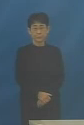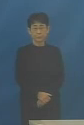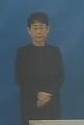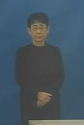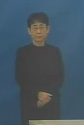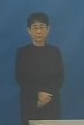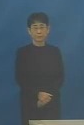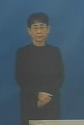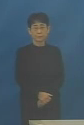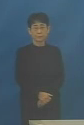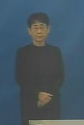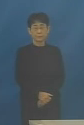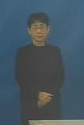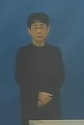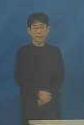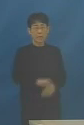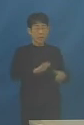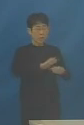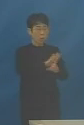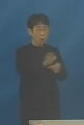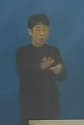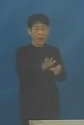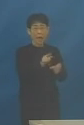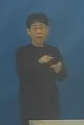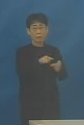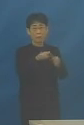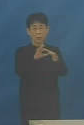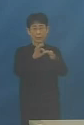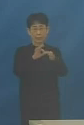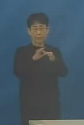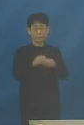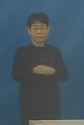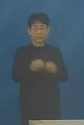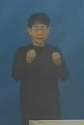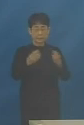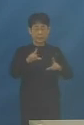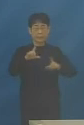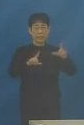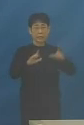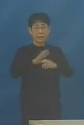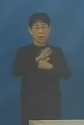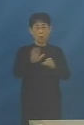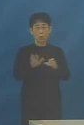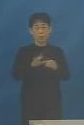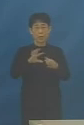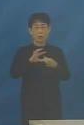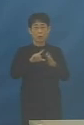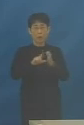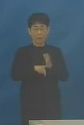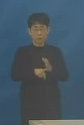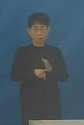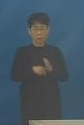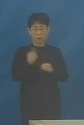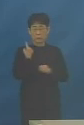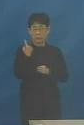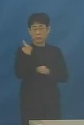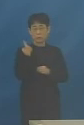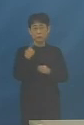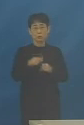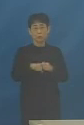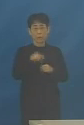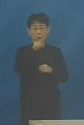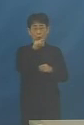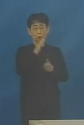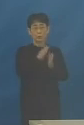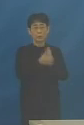まあその頃なの方でございますが新型コロナにつきましては昨日もあの刀剣は